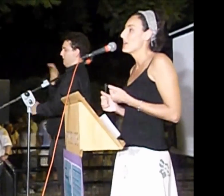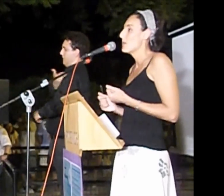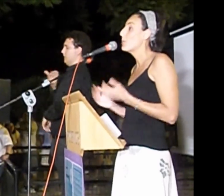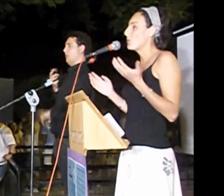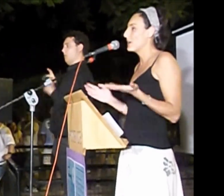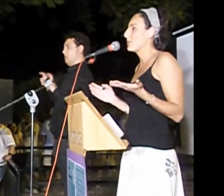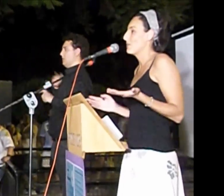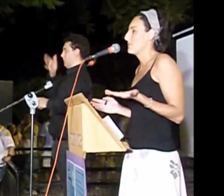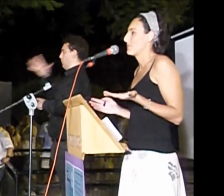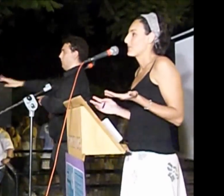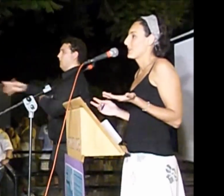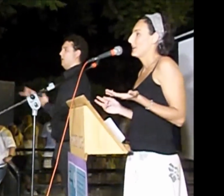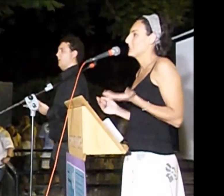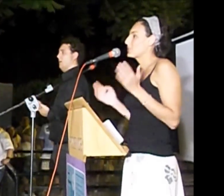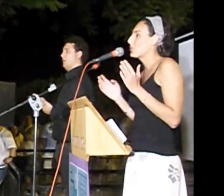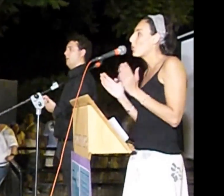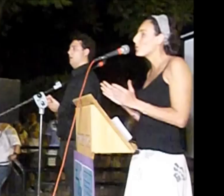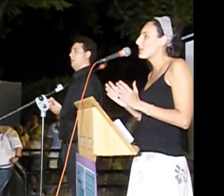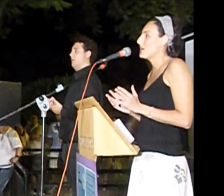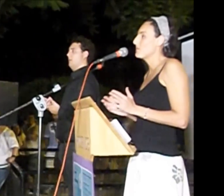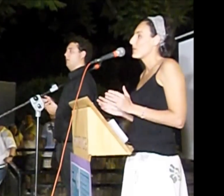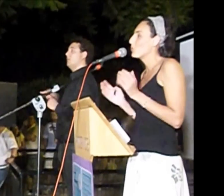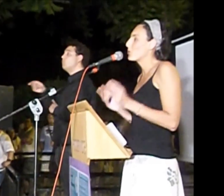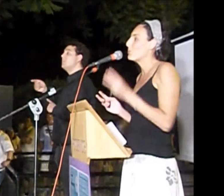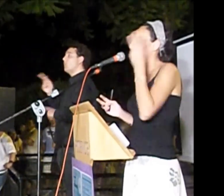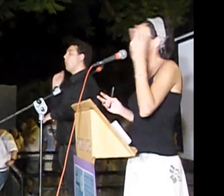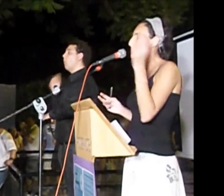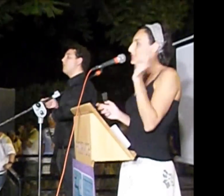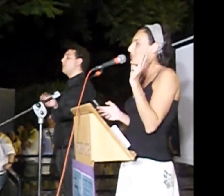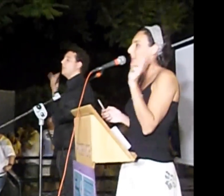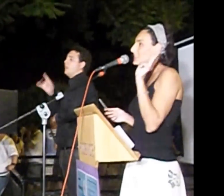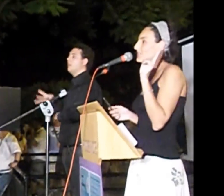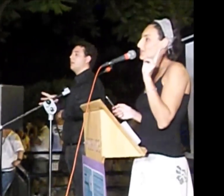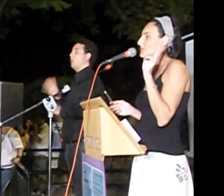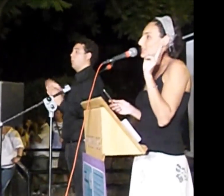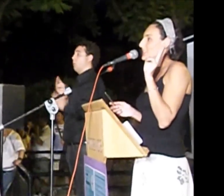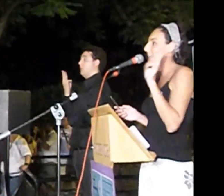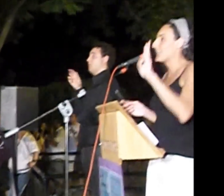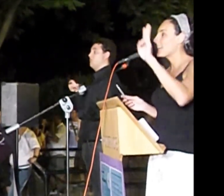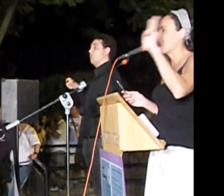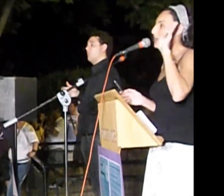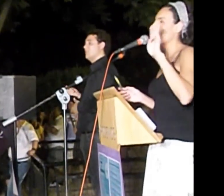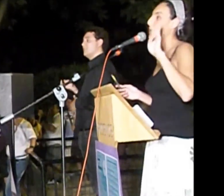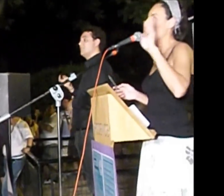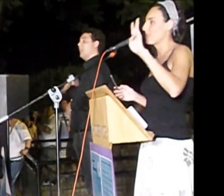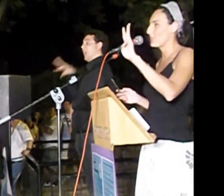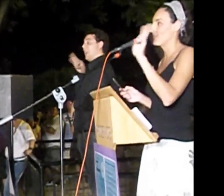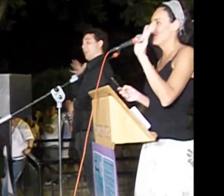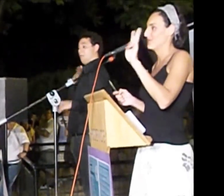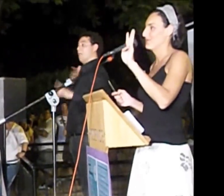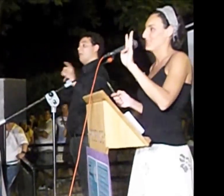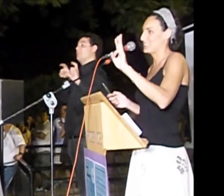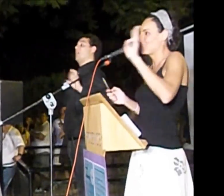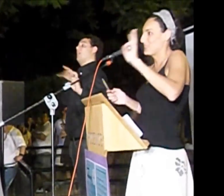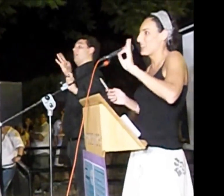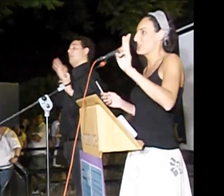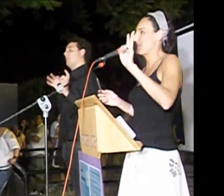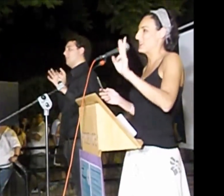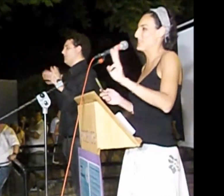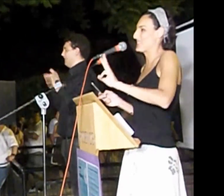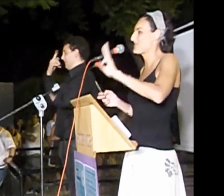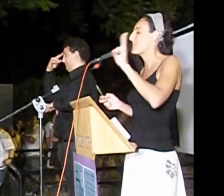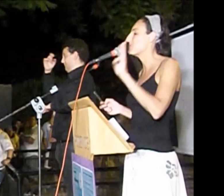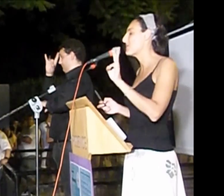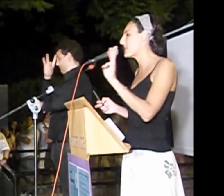tribunal público esto lo juzga un grupo de tres personas que elige la corporación es que es